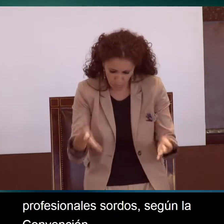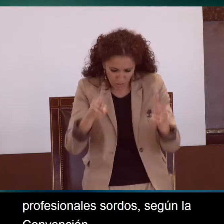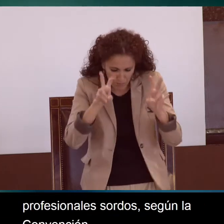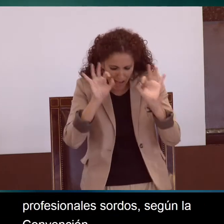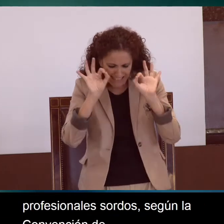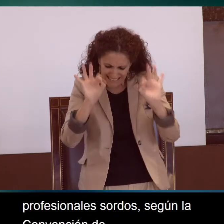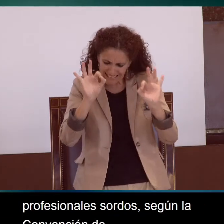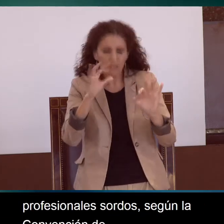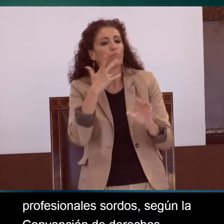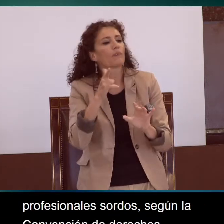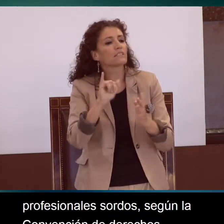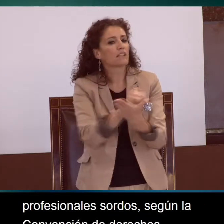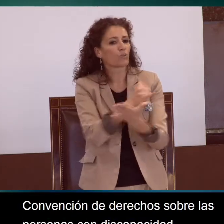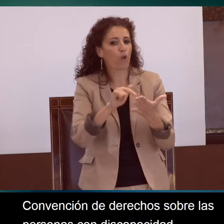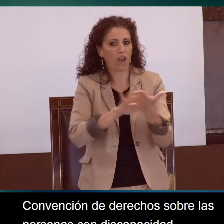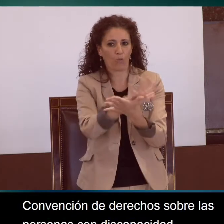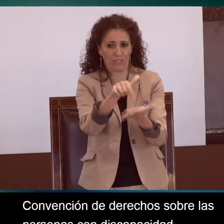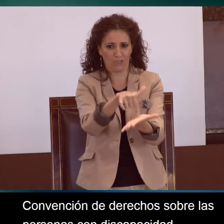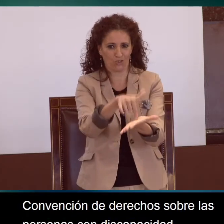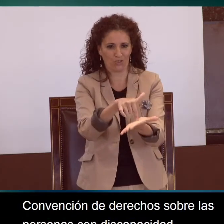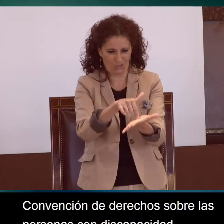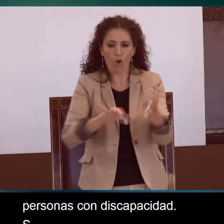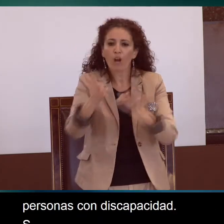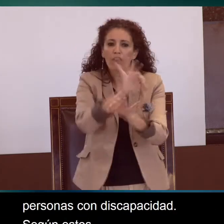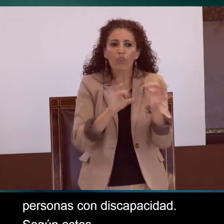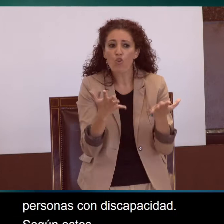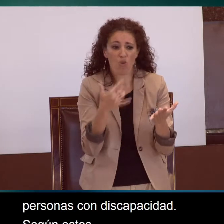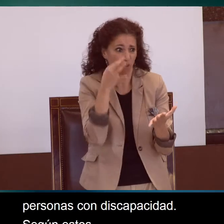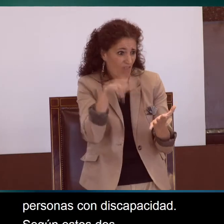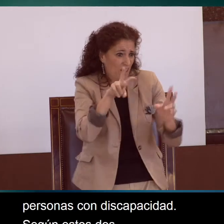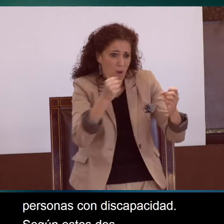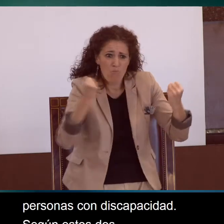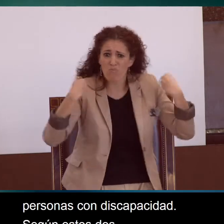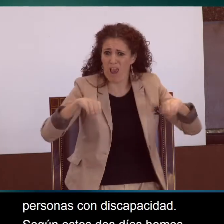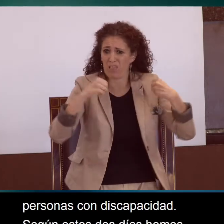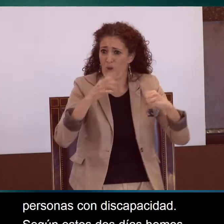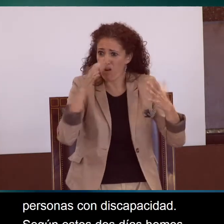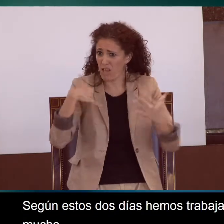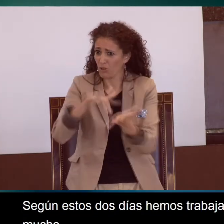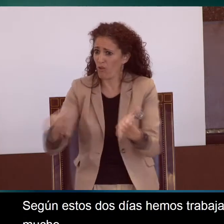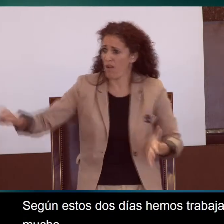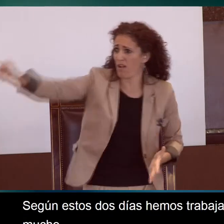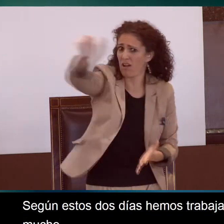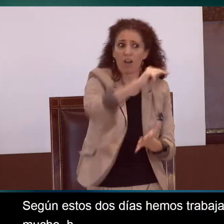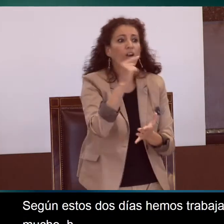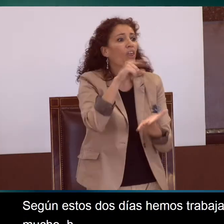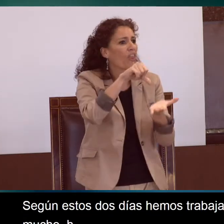mucho bagaje, pero todavía tenemos cuestiones pendientes como es la asignatura de la lengua de signos, organizarla de una manera